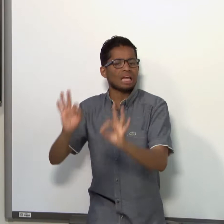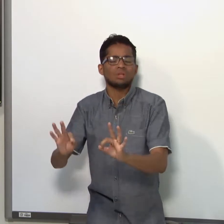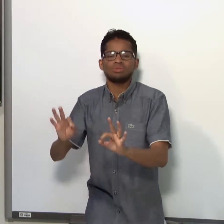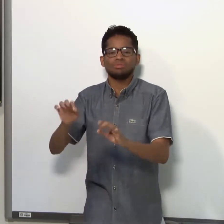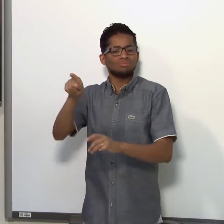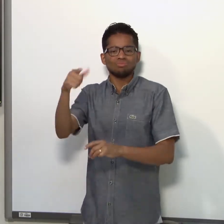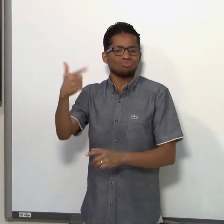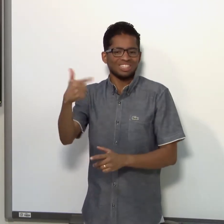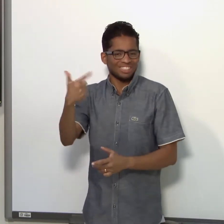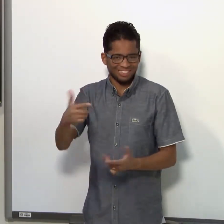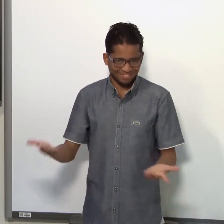estrutura.